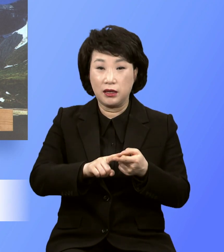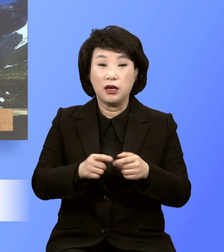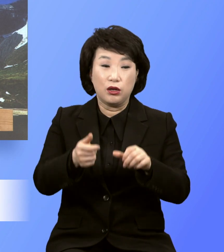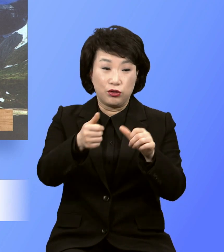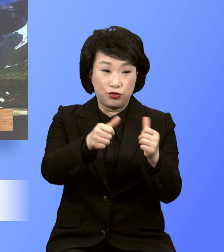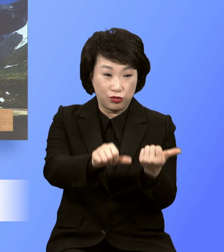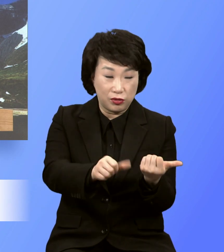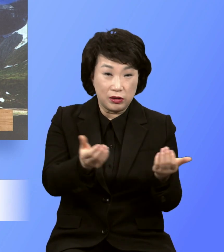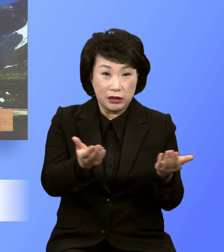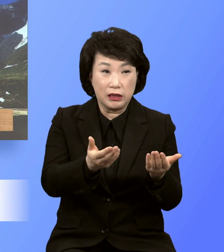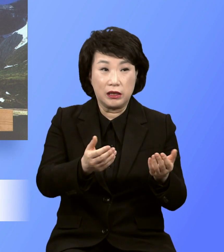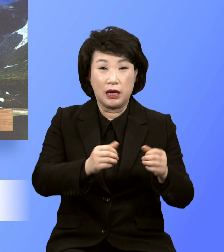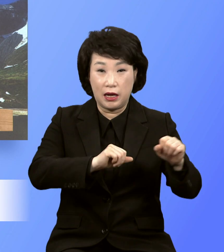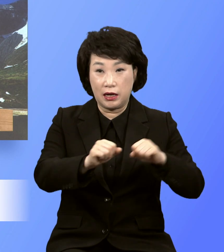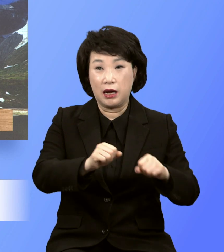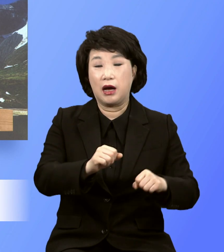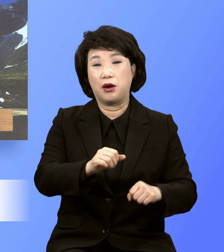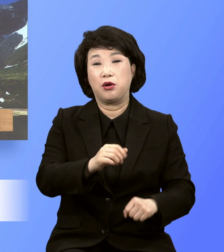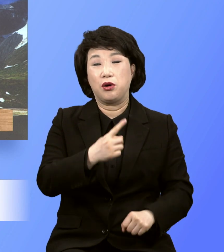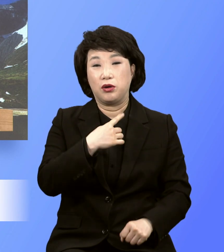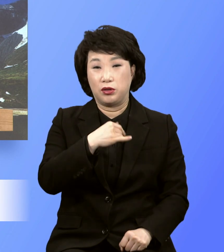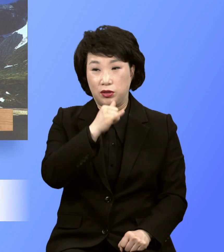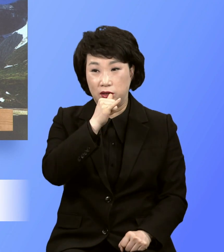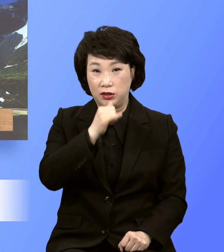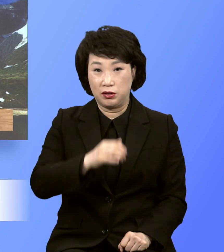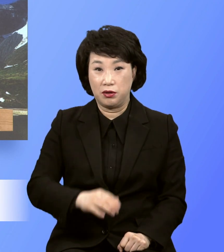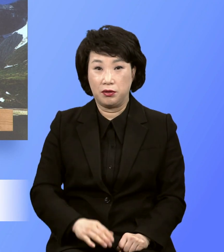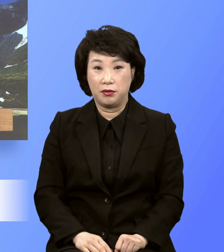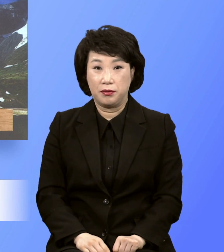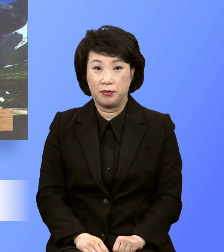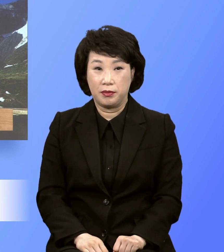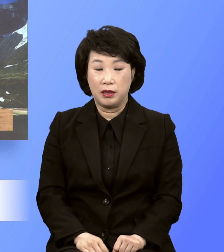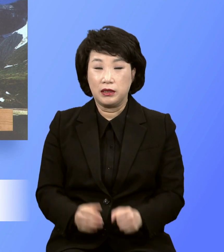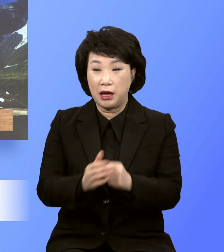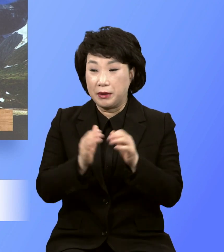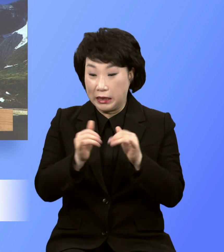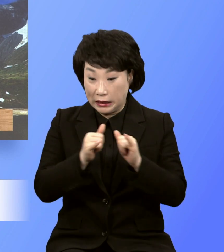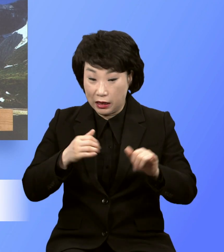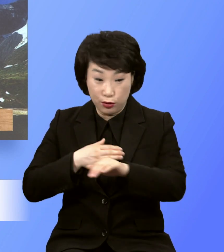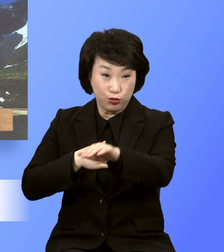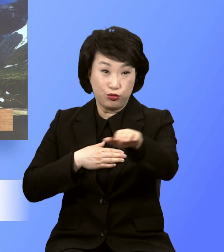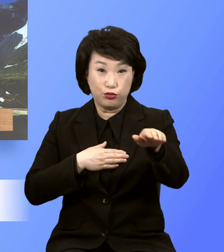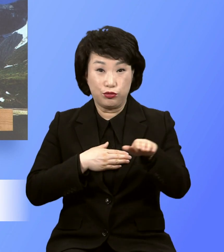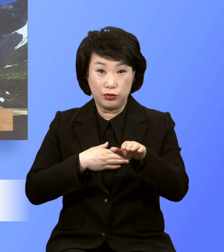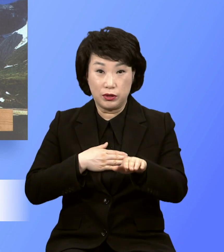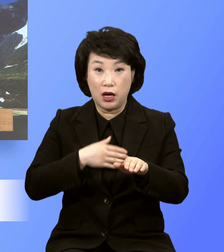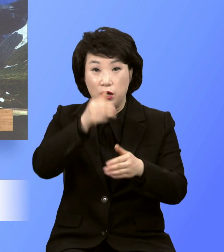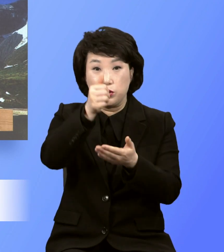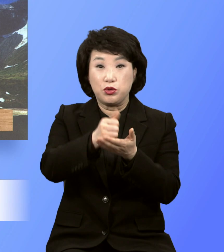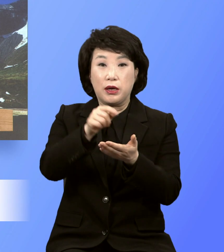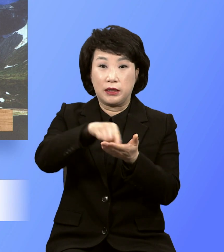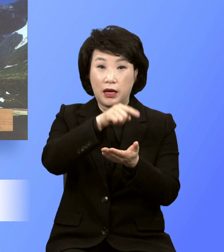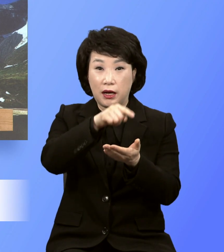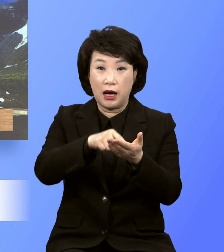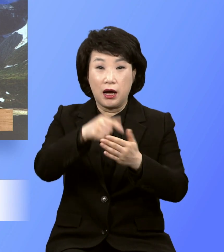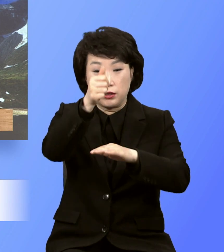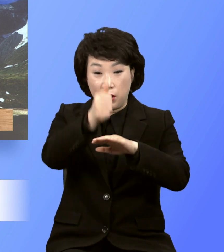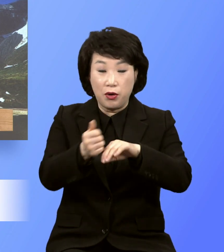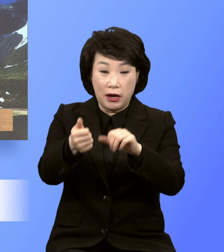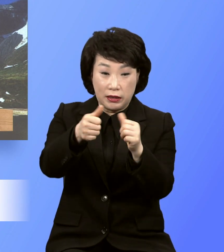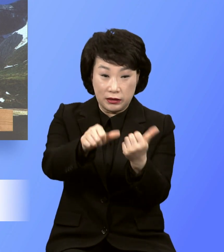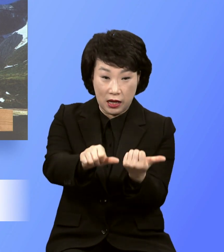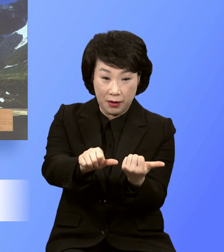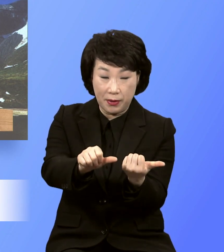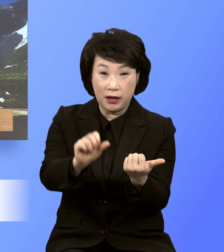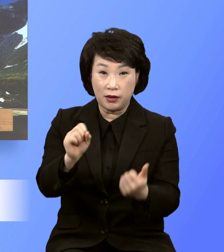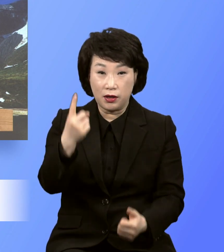죽을 짓을 한 것이었습니다. 그러므로 인간은 죄값인 사망으로